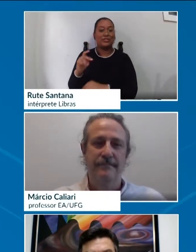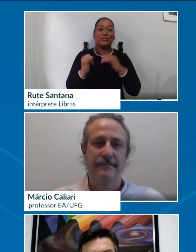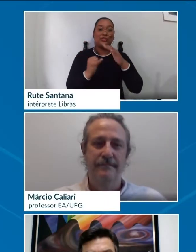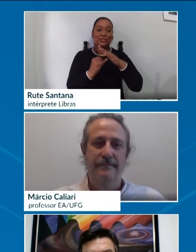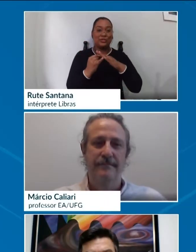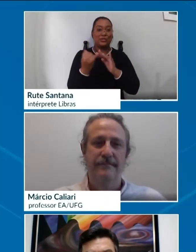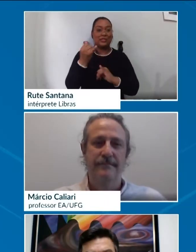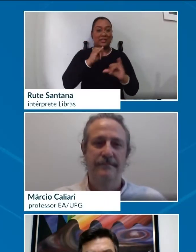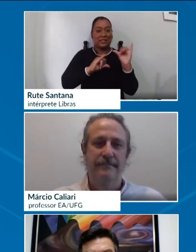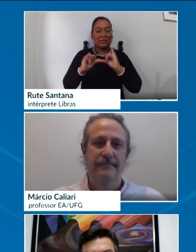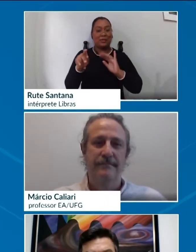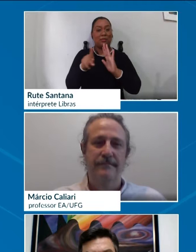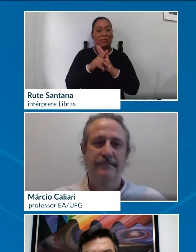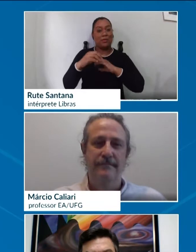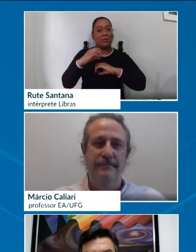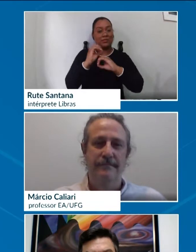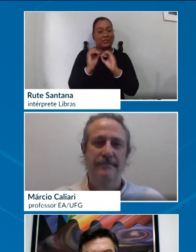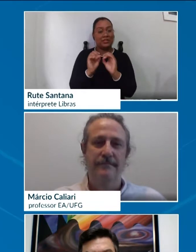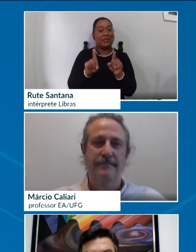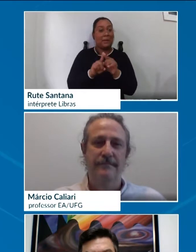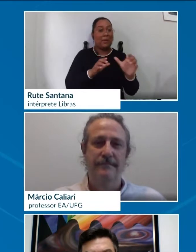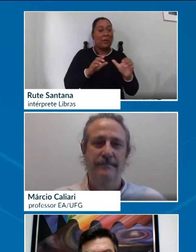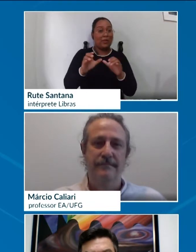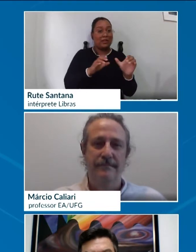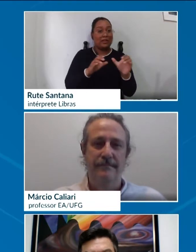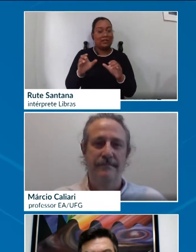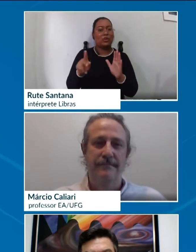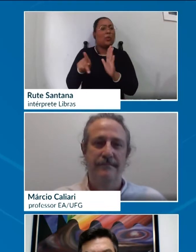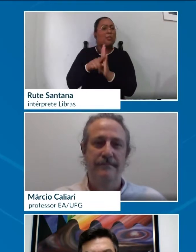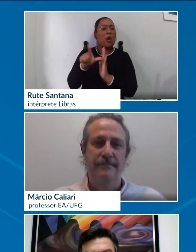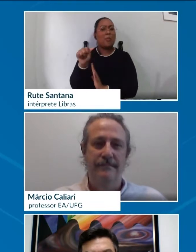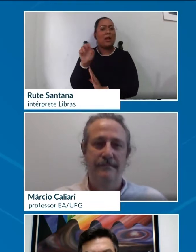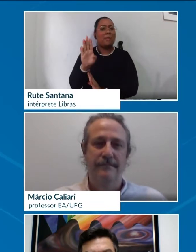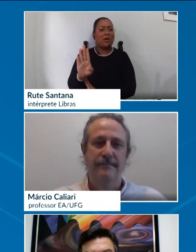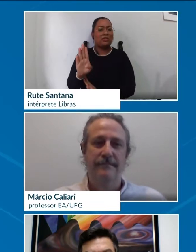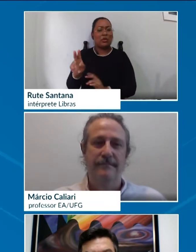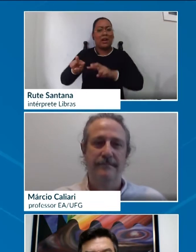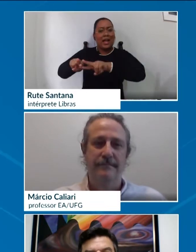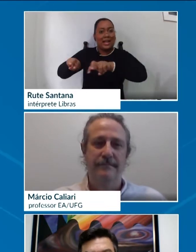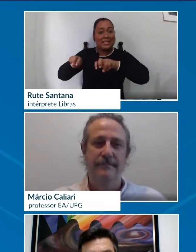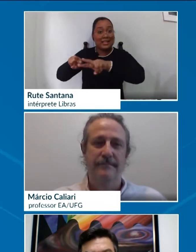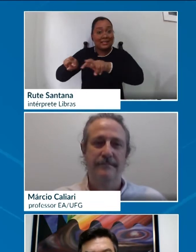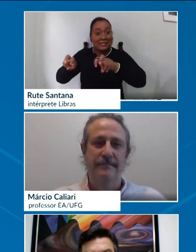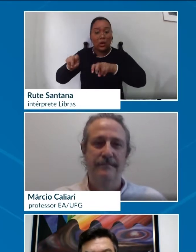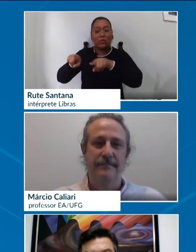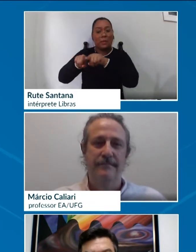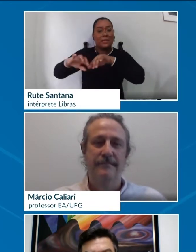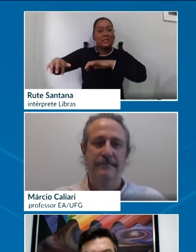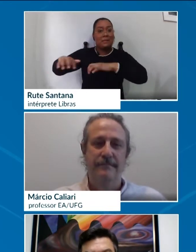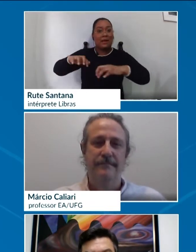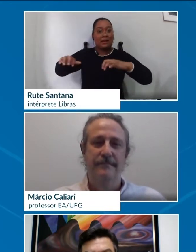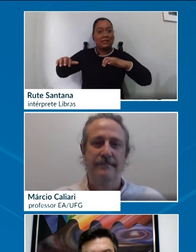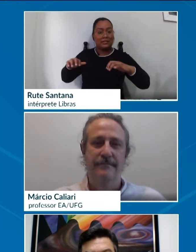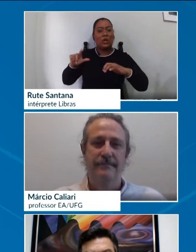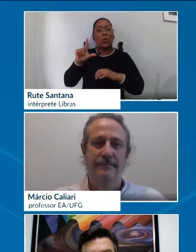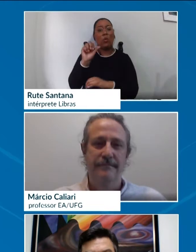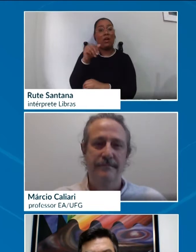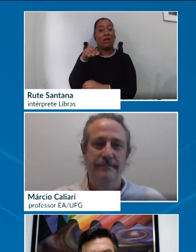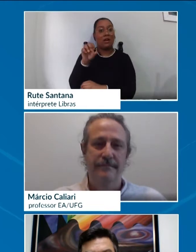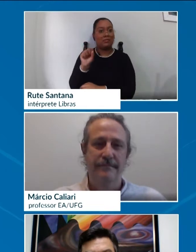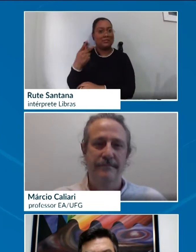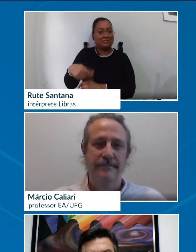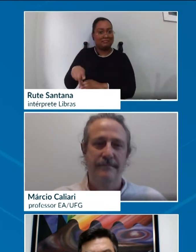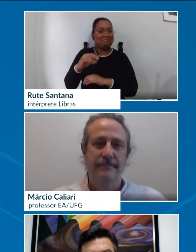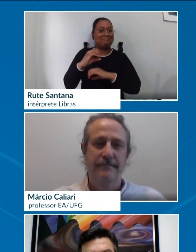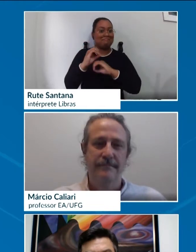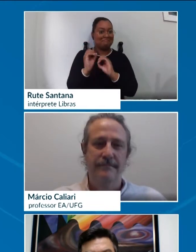Química da UFG e coordenador do Laboratório de Métodos de Extração e Separação, o LAMES, aqui da Universidade. O professor